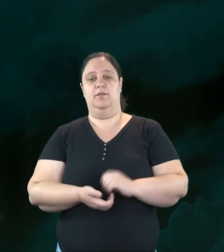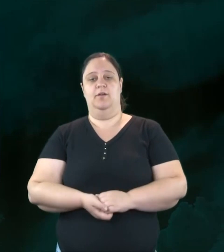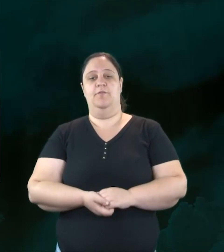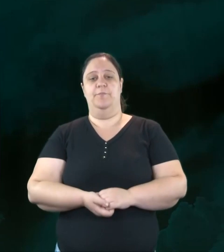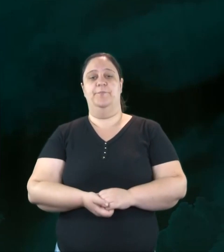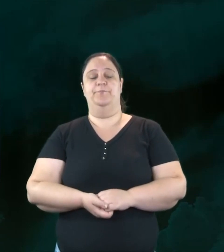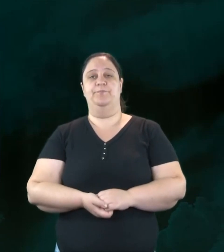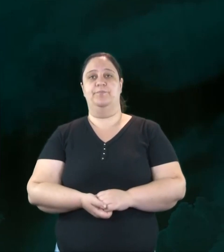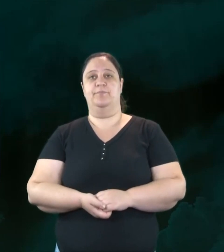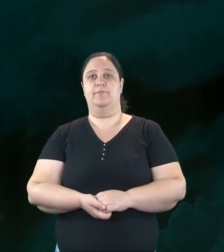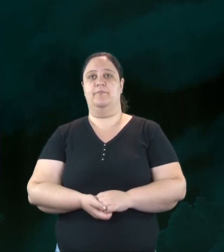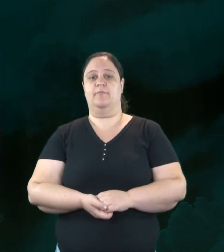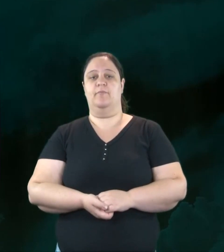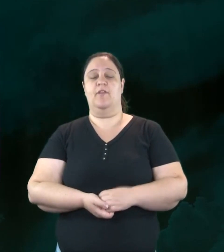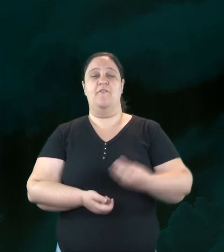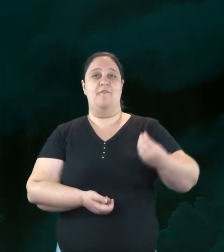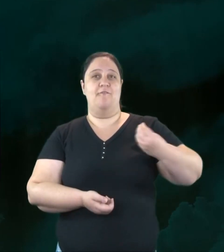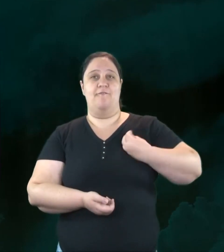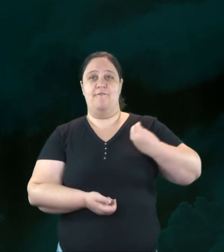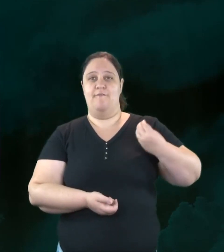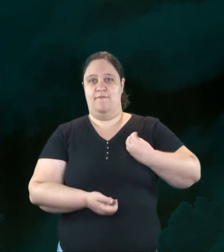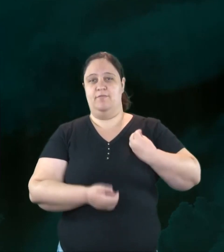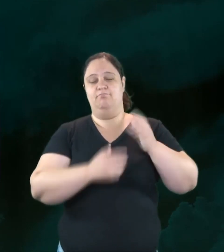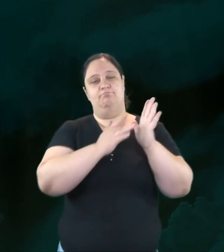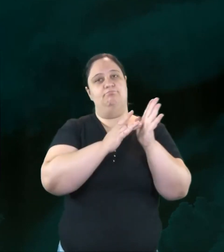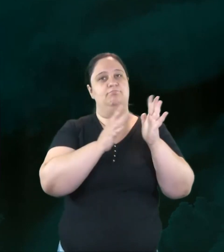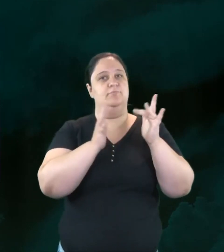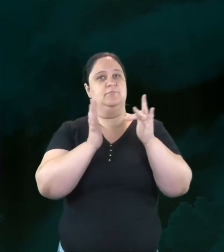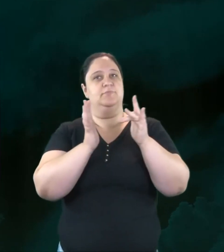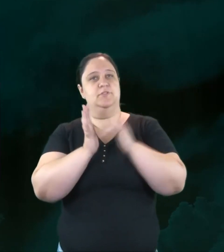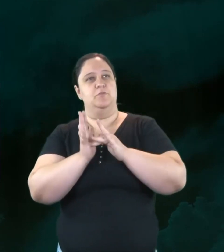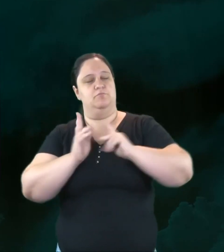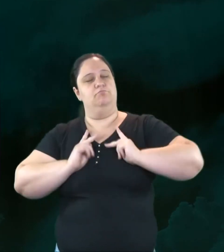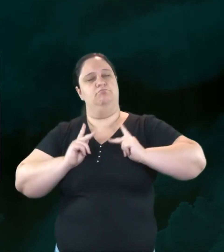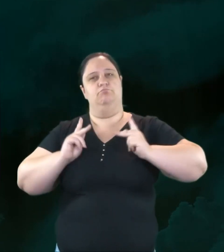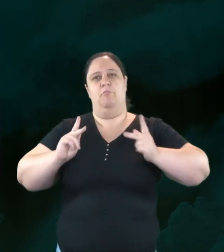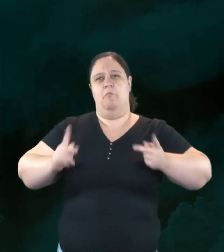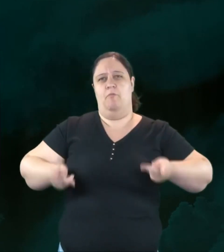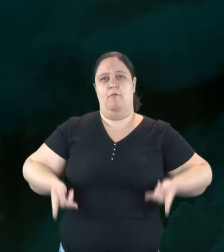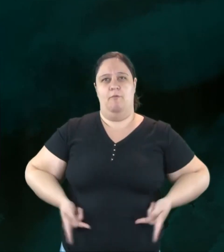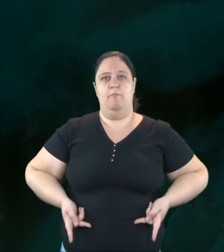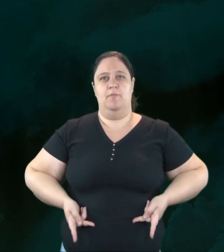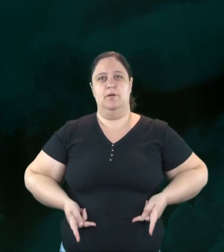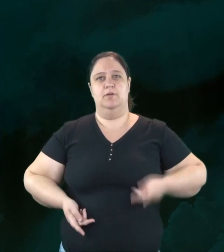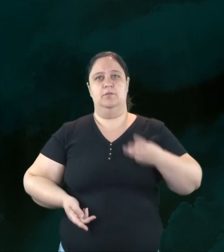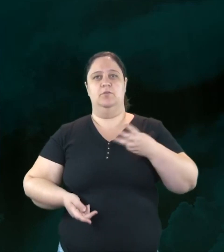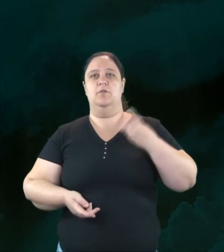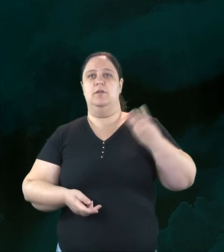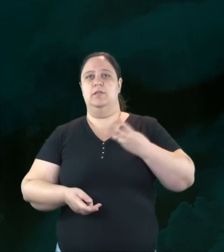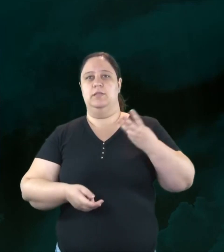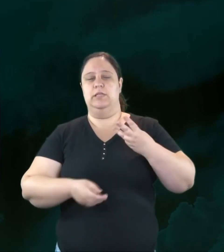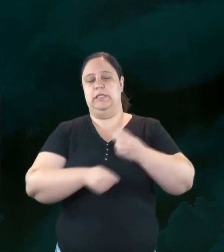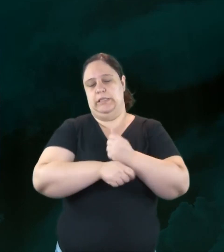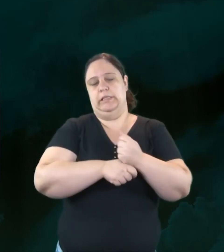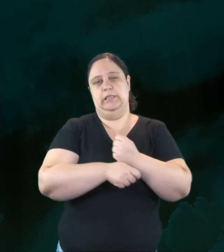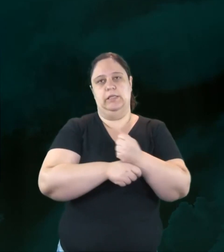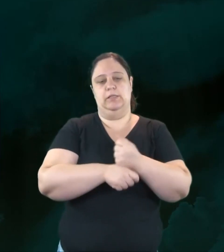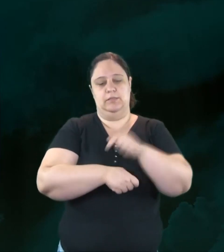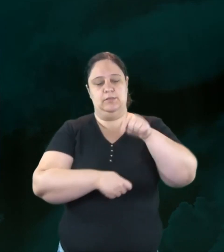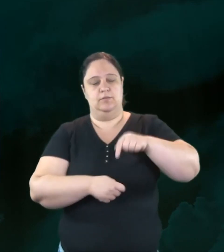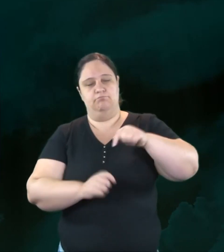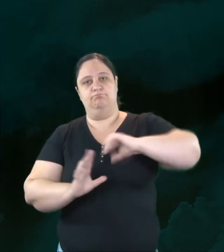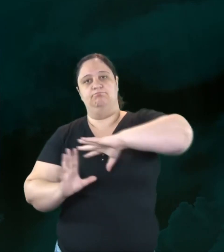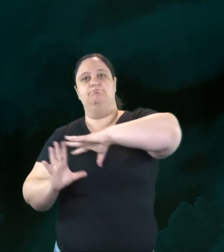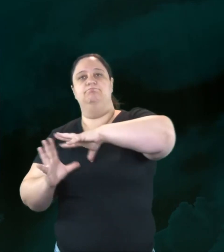sua participação, né, da natureza humana, e todo o seu viver humano perfeito, e toda a sua